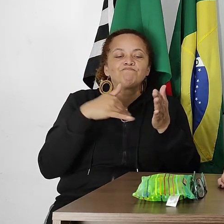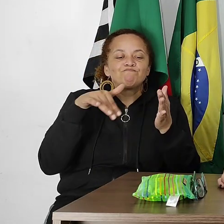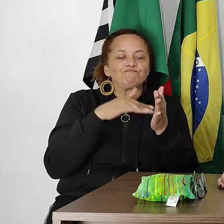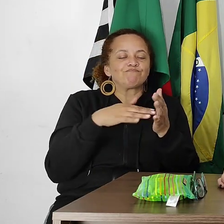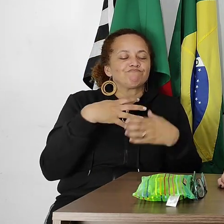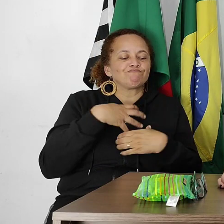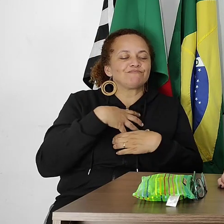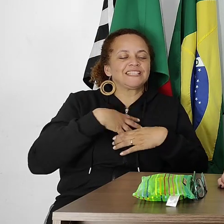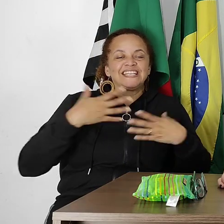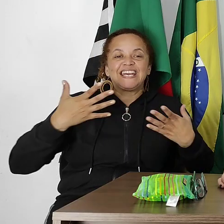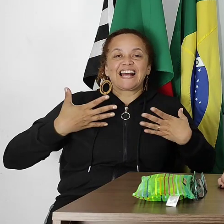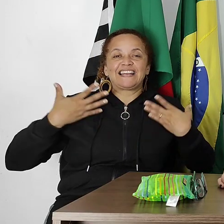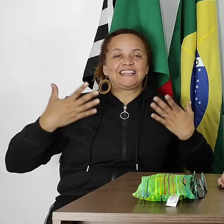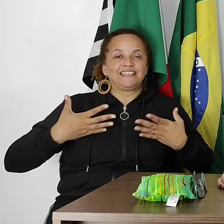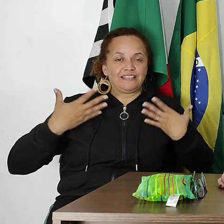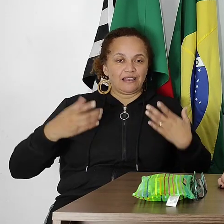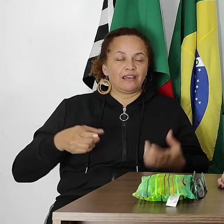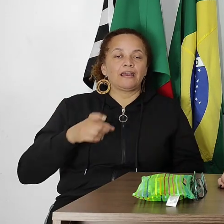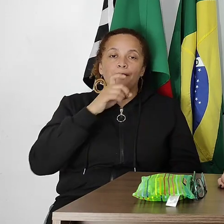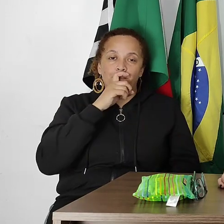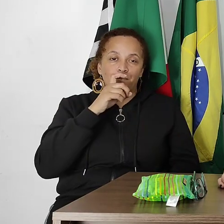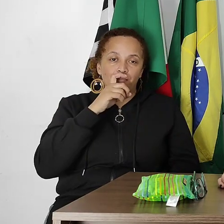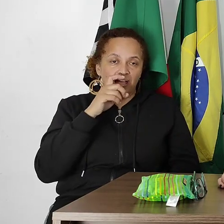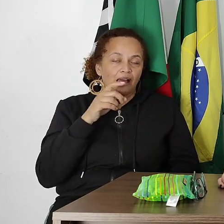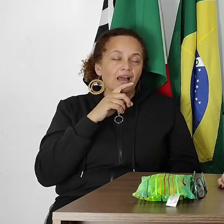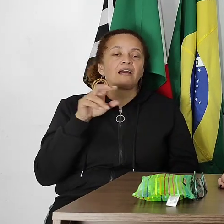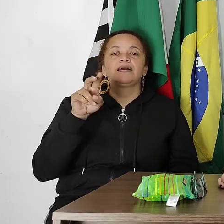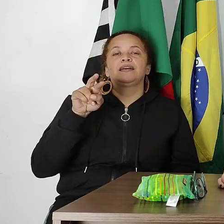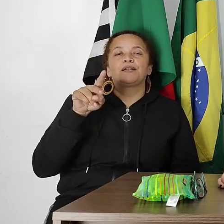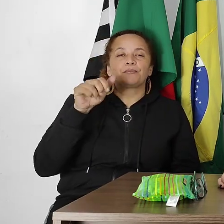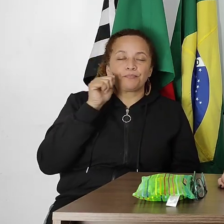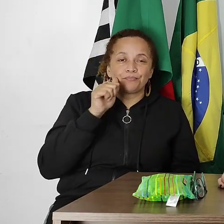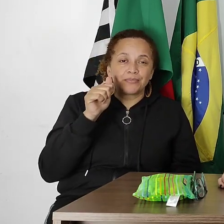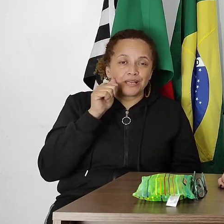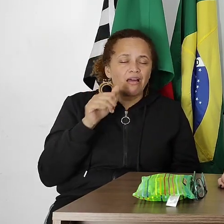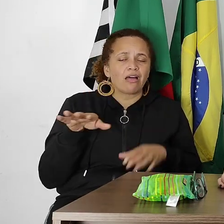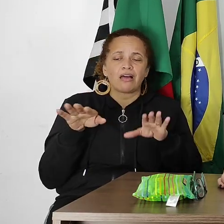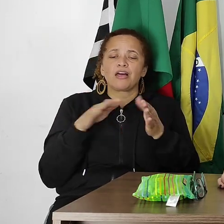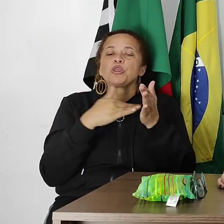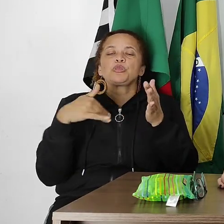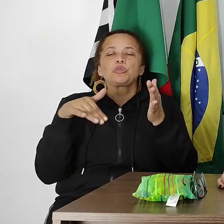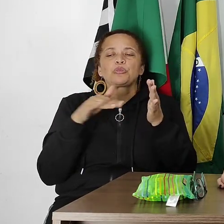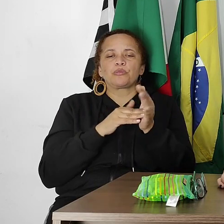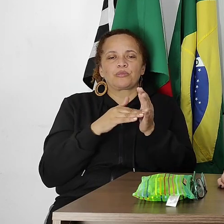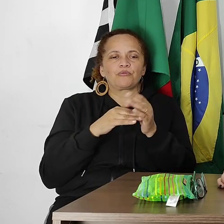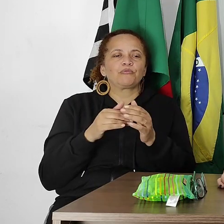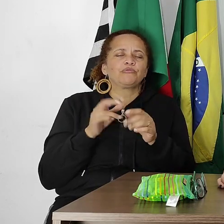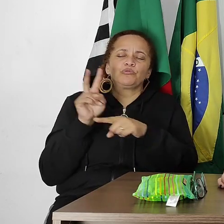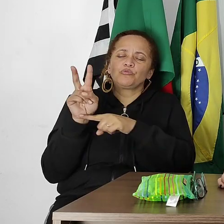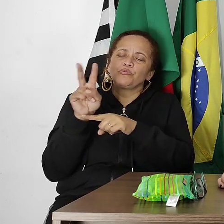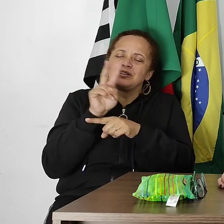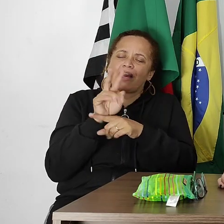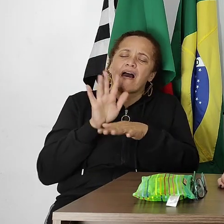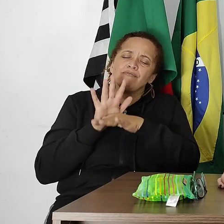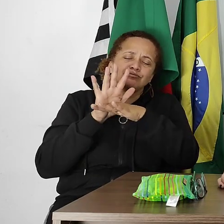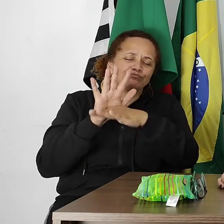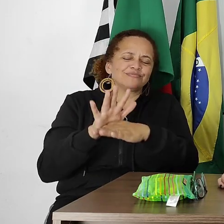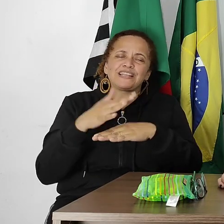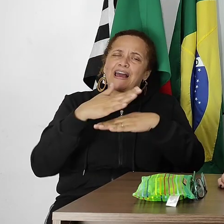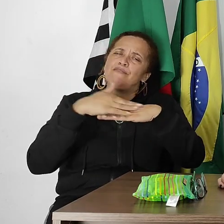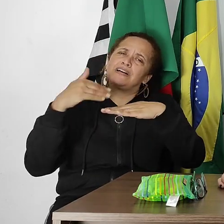casa, meus pais, meu pai, minhas irmãs, nossa, ele foi muito mimado, muito